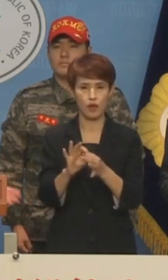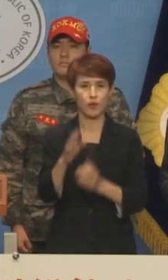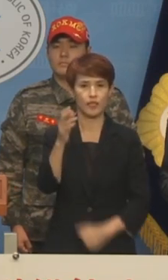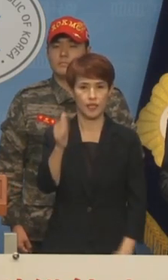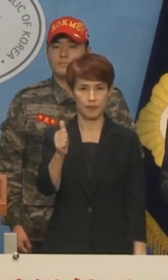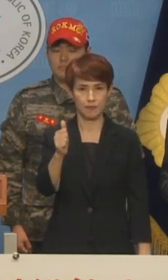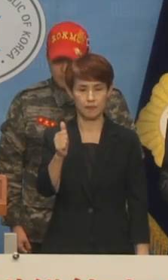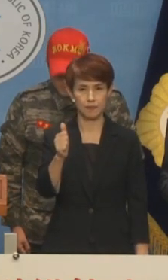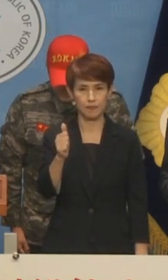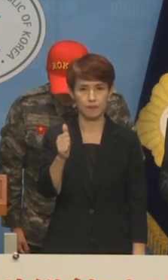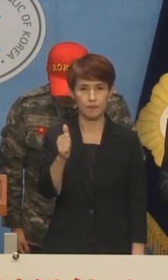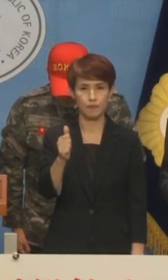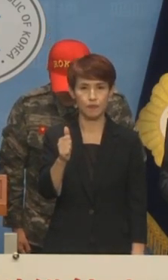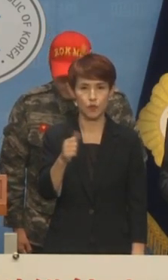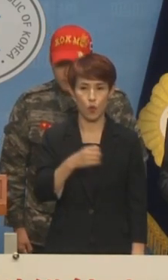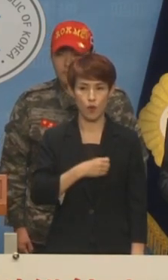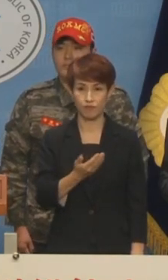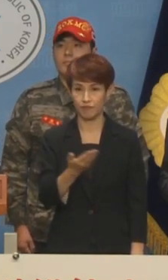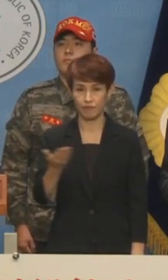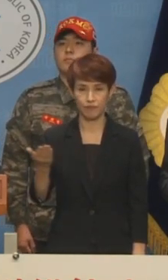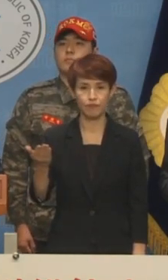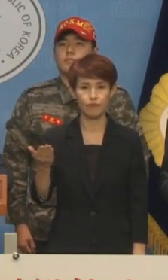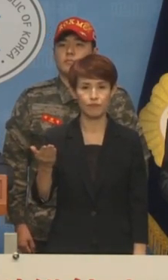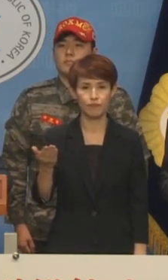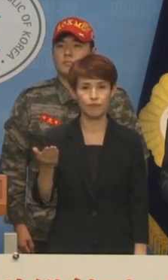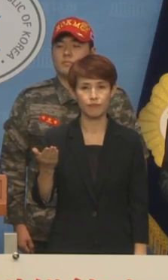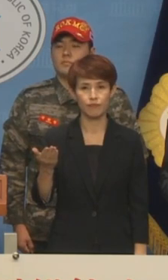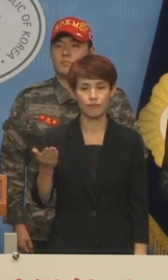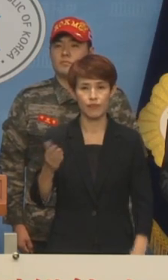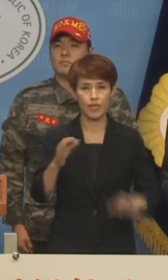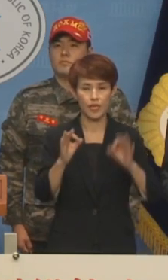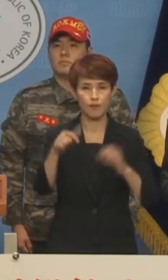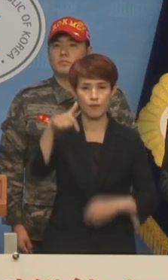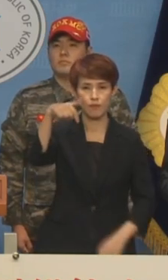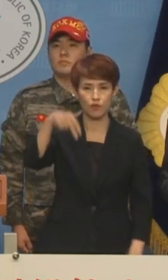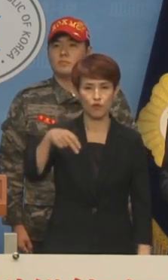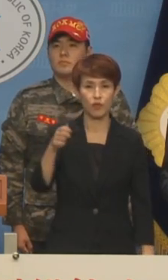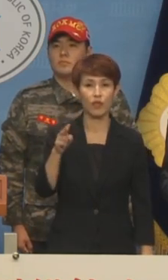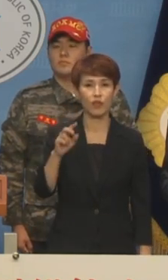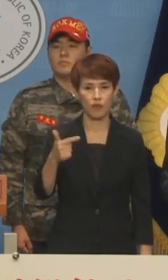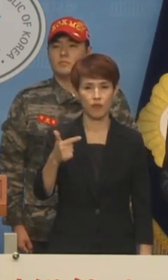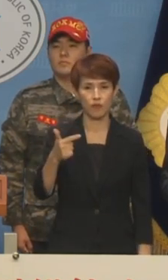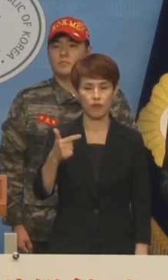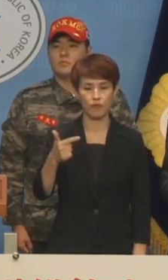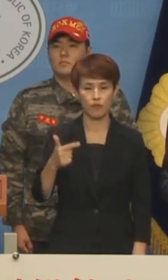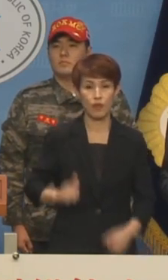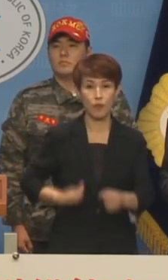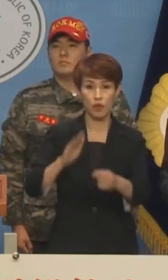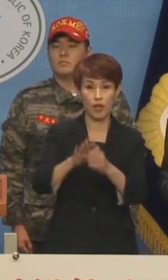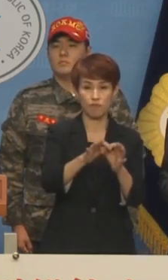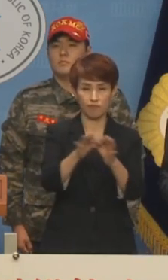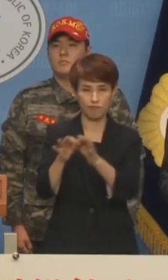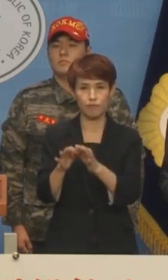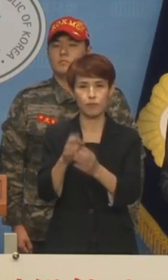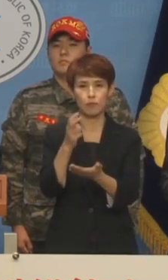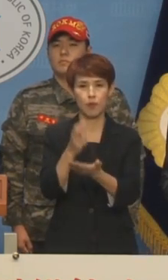회장님 그 외에 회원분들 그리고 김규현 해병대 예비역 연대 법률